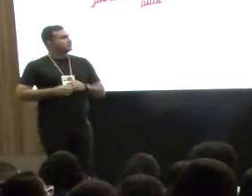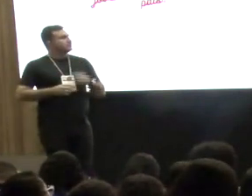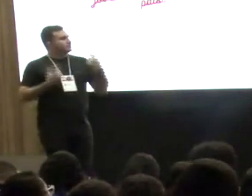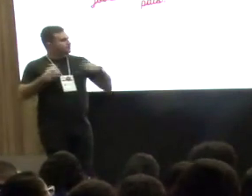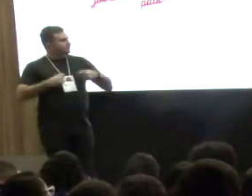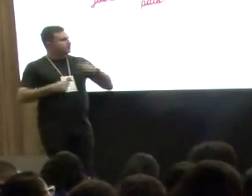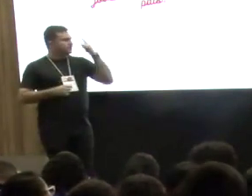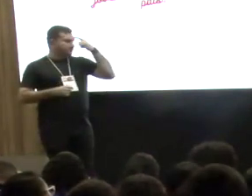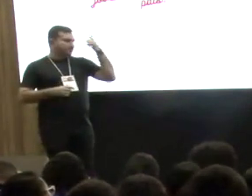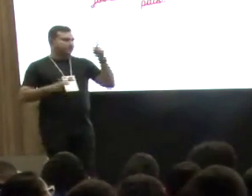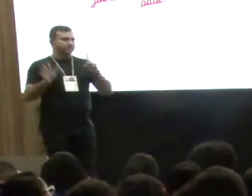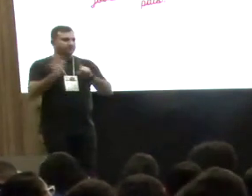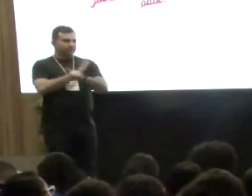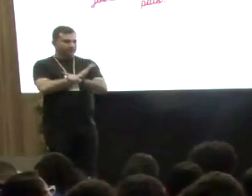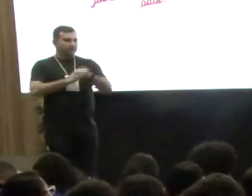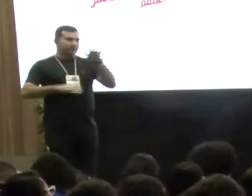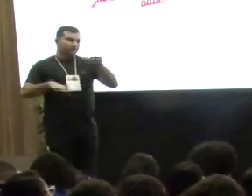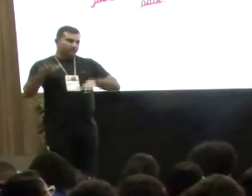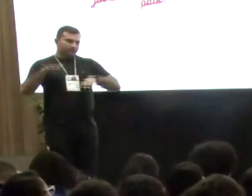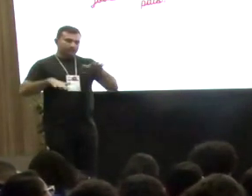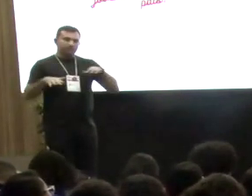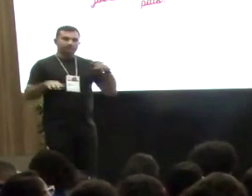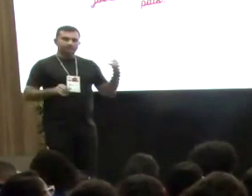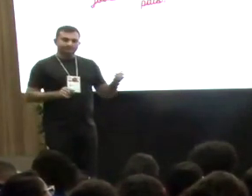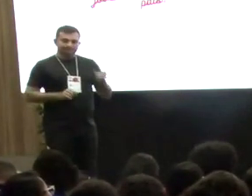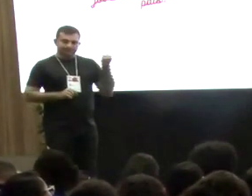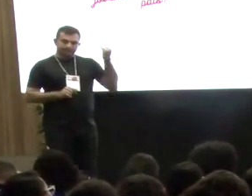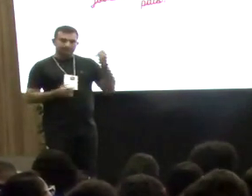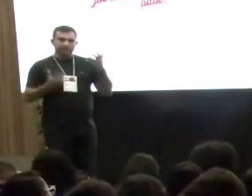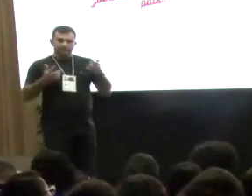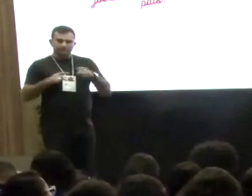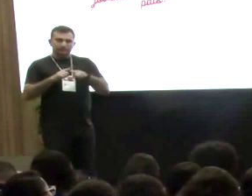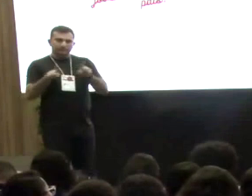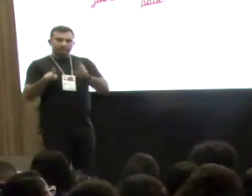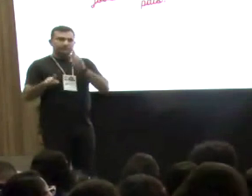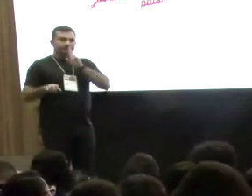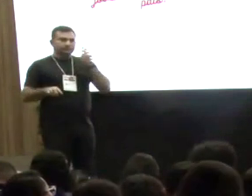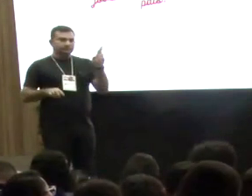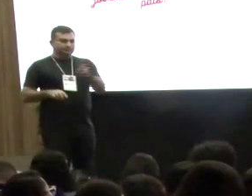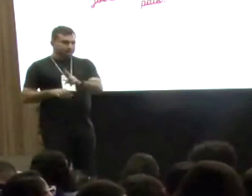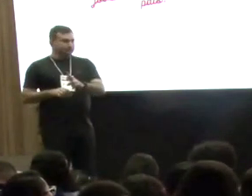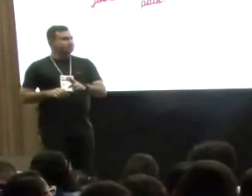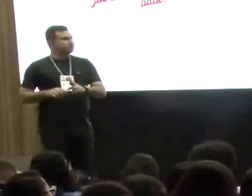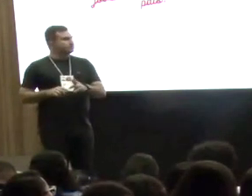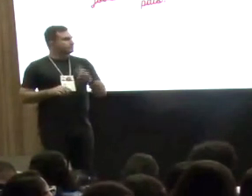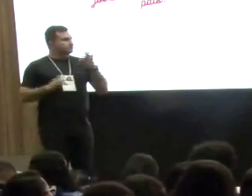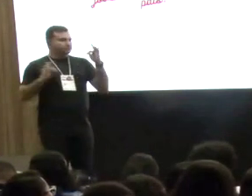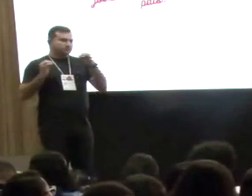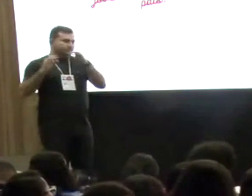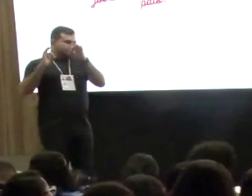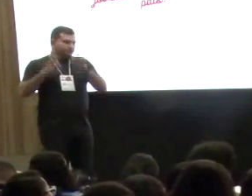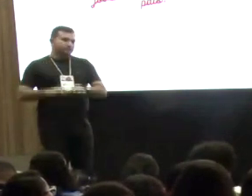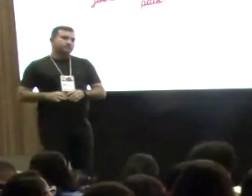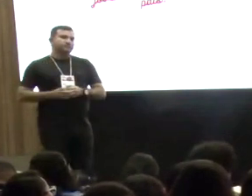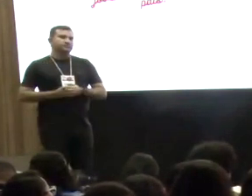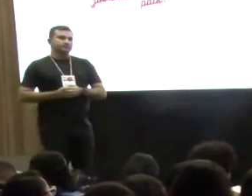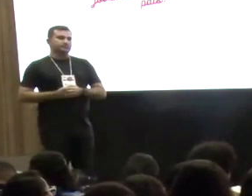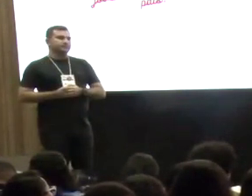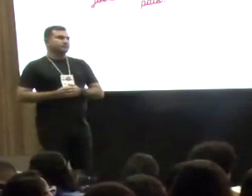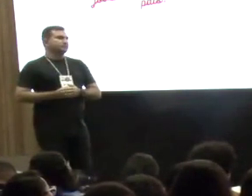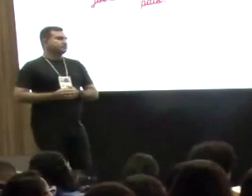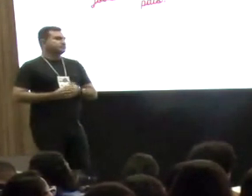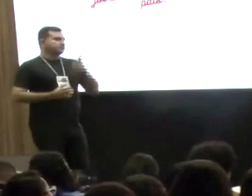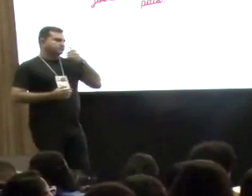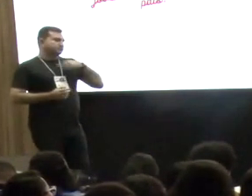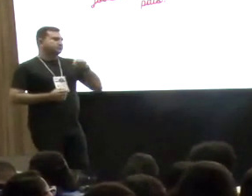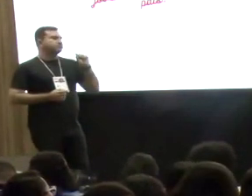essa pergunta às vezes. Eu quero que vocês respondam para mim aqui com toda a sinceridade.